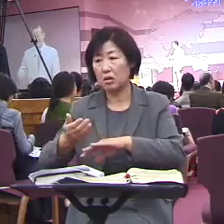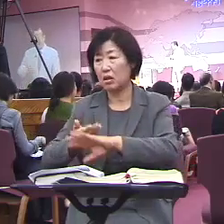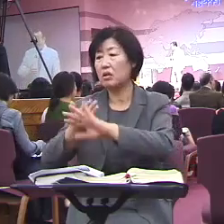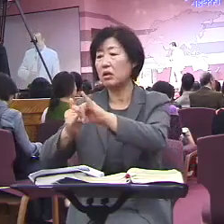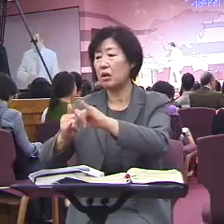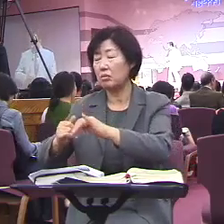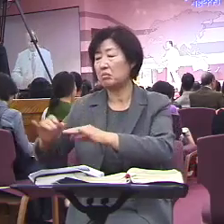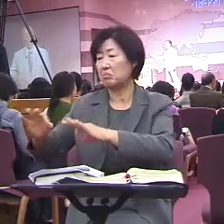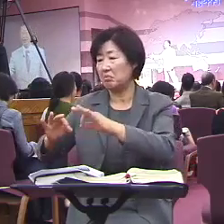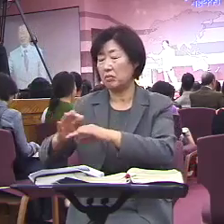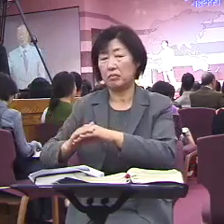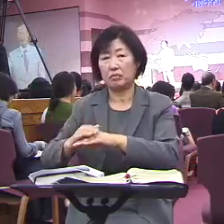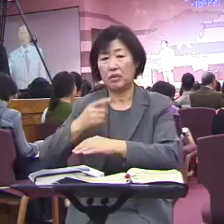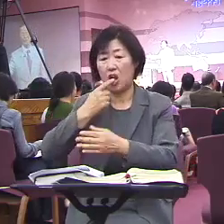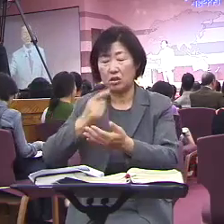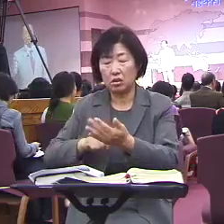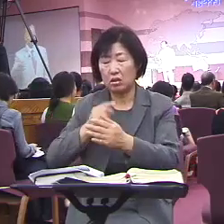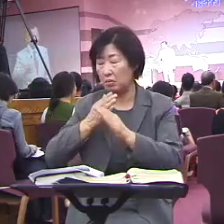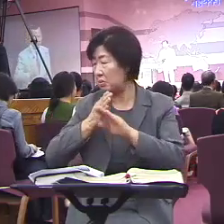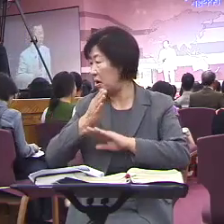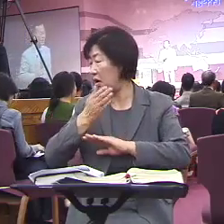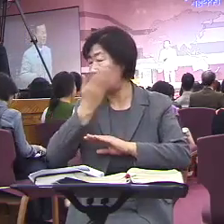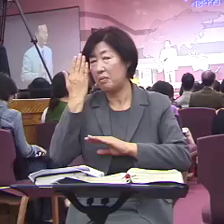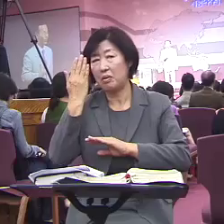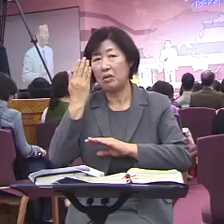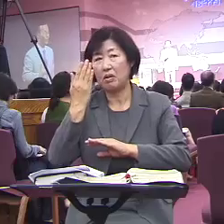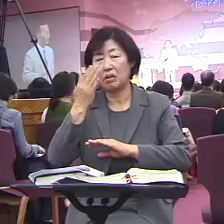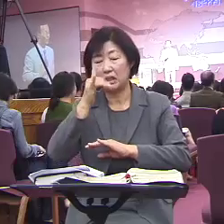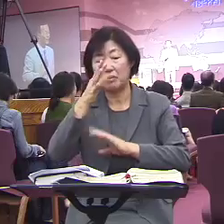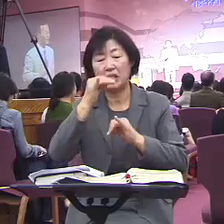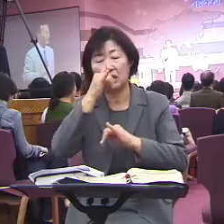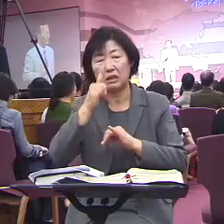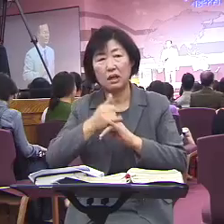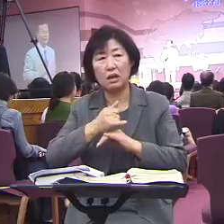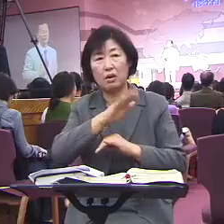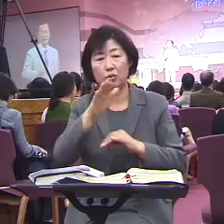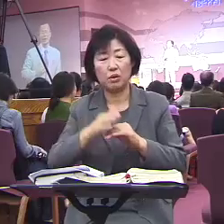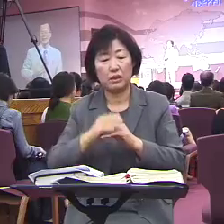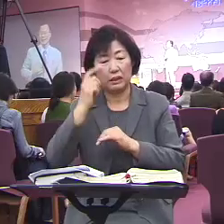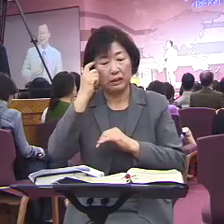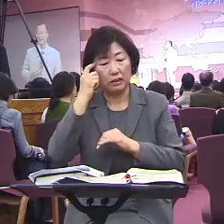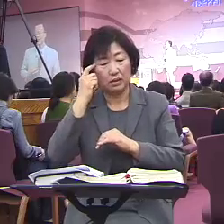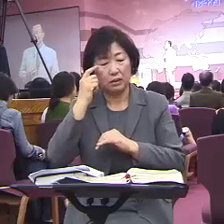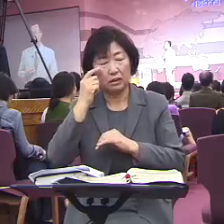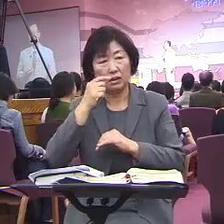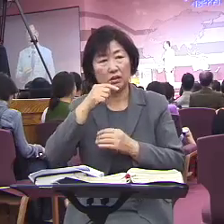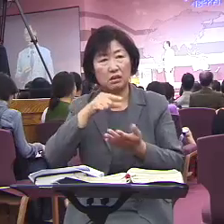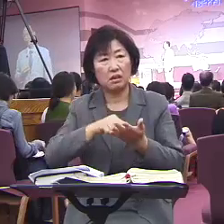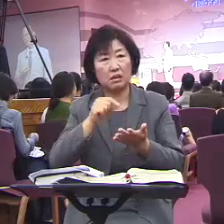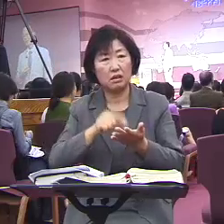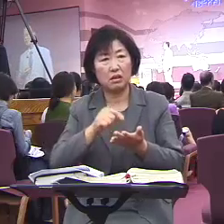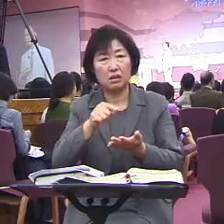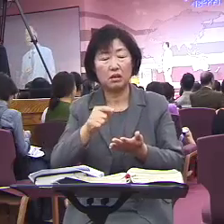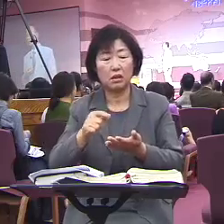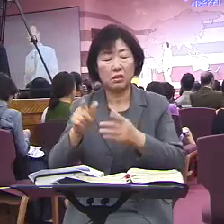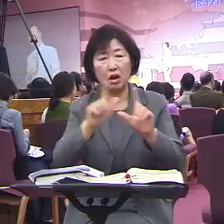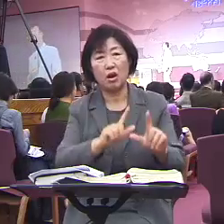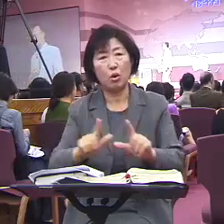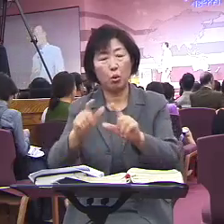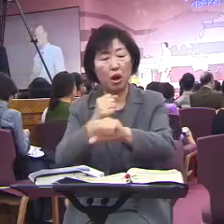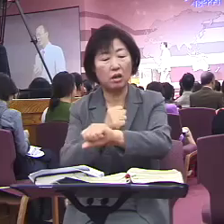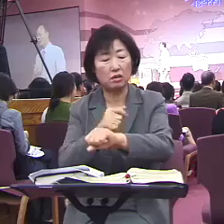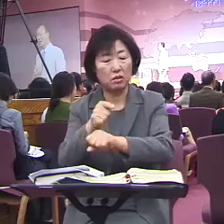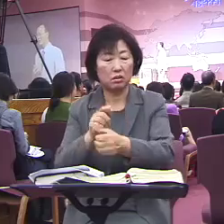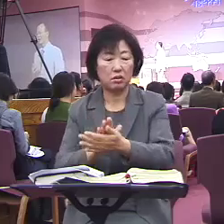비즈니스니까 그냥 쉽게 지나치는 것이 우리의 경향이고 다 그렇게 대강대강 살려고 하는